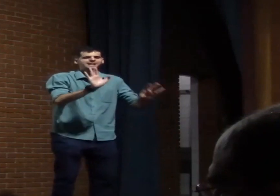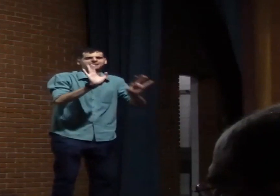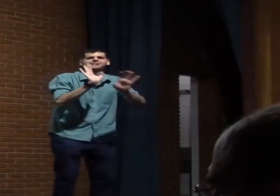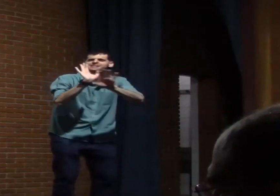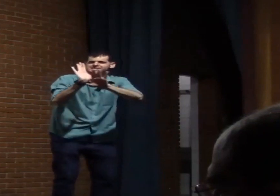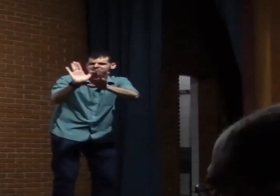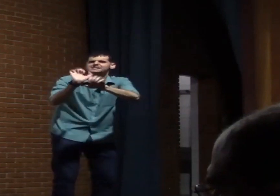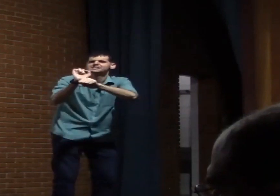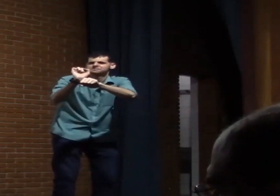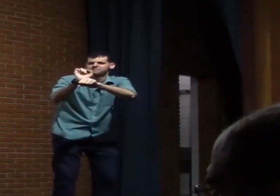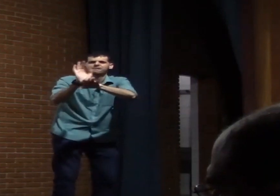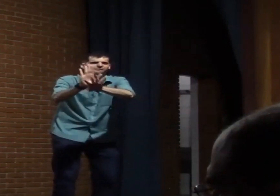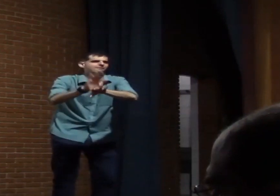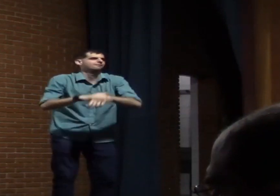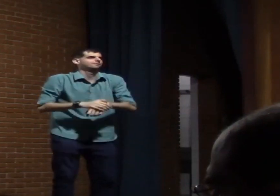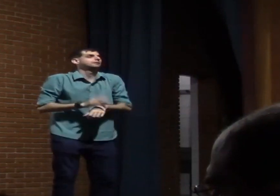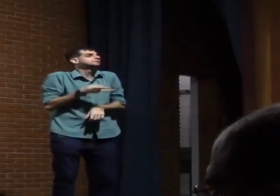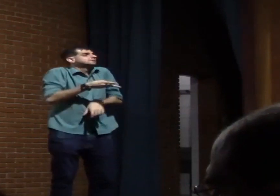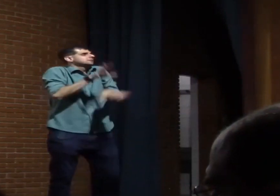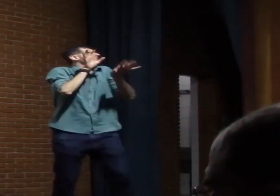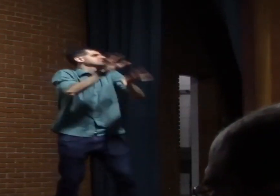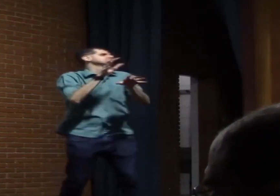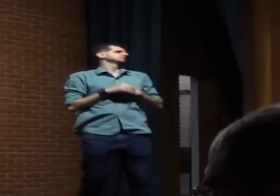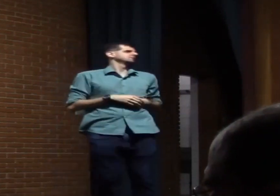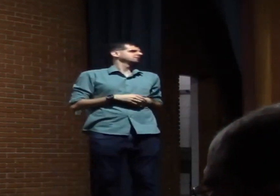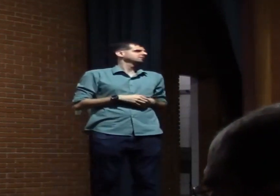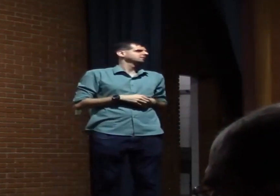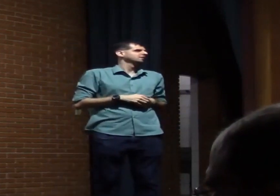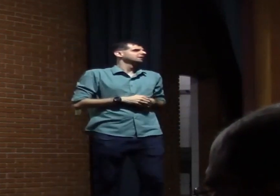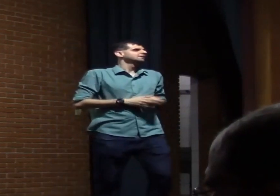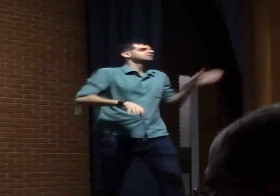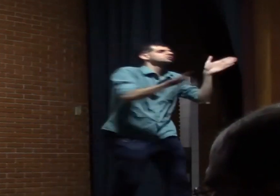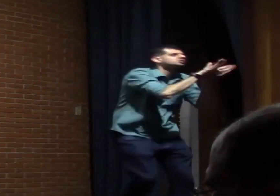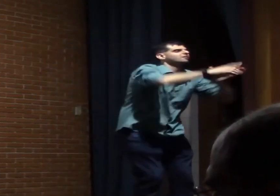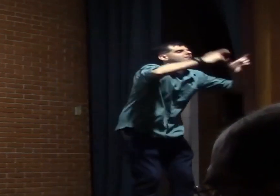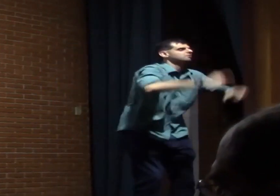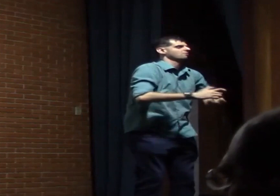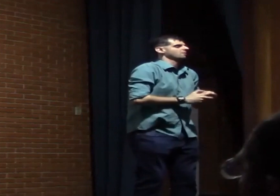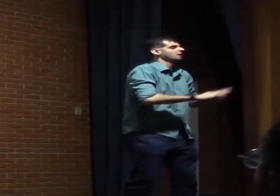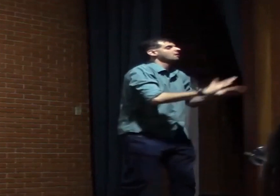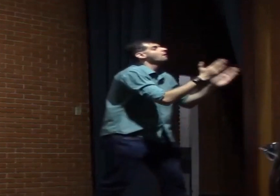precise ser dependente do profissional intérprete de Libras. É realmente uma situação lamentável.